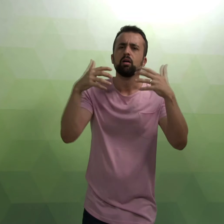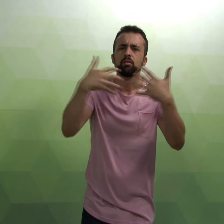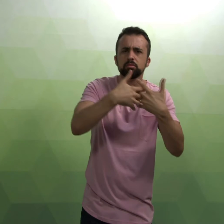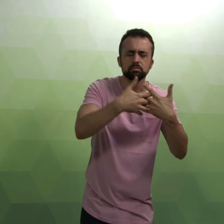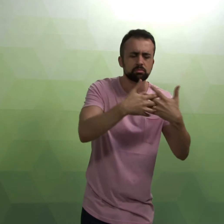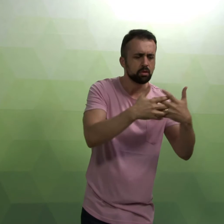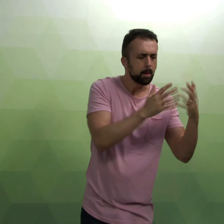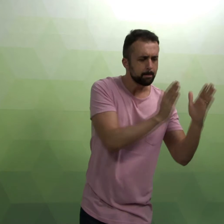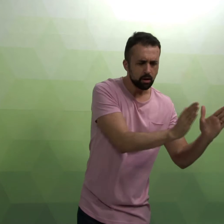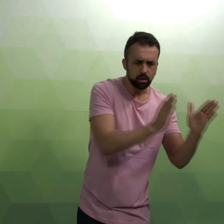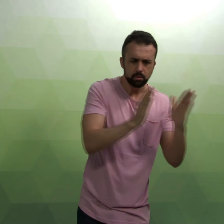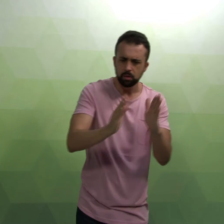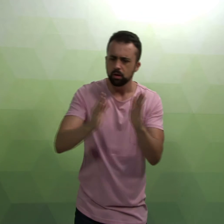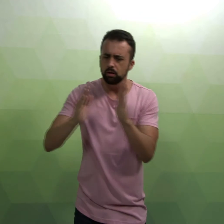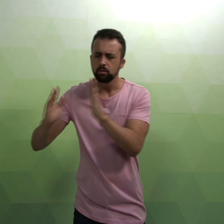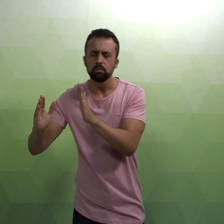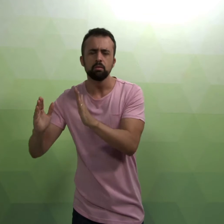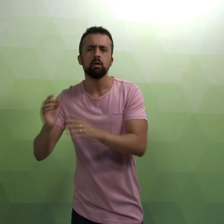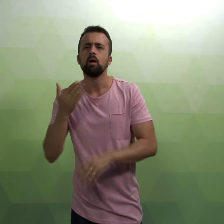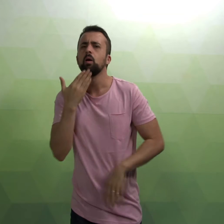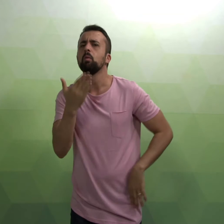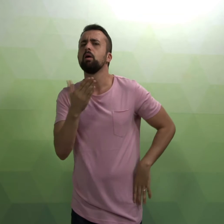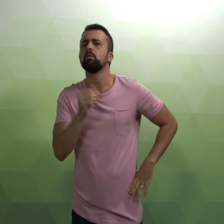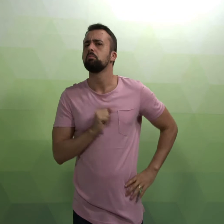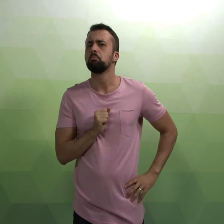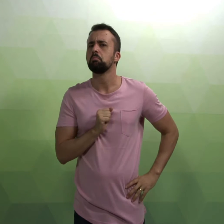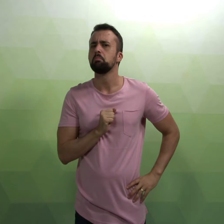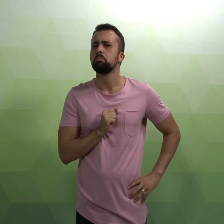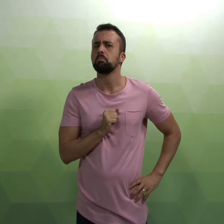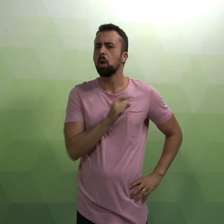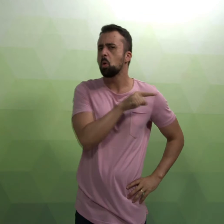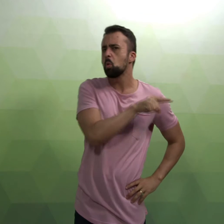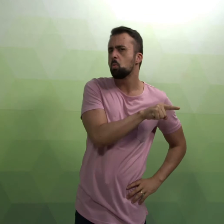Então, em que fase da interlíngua este surdo está?